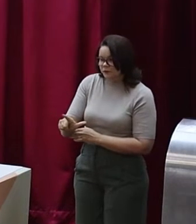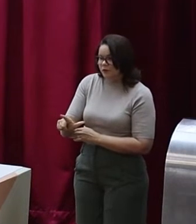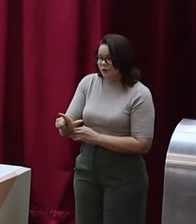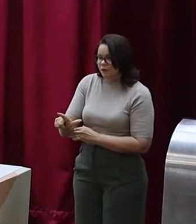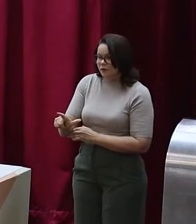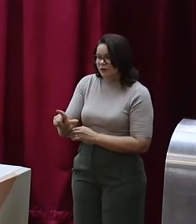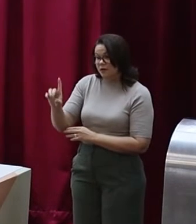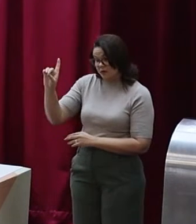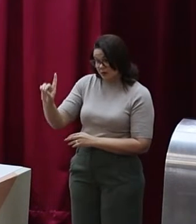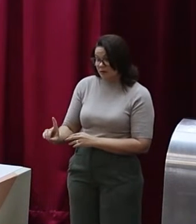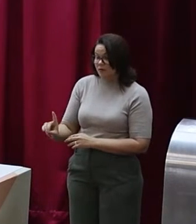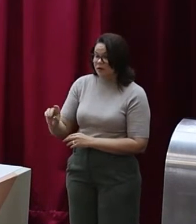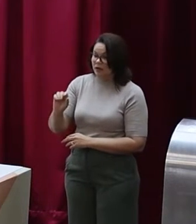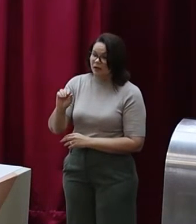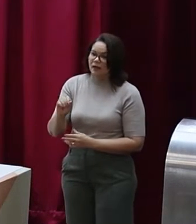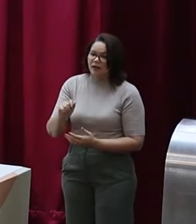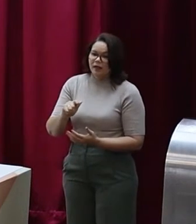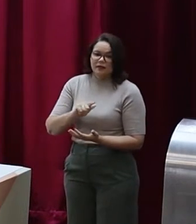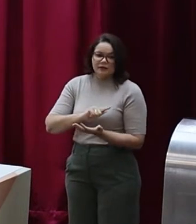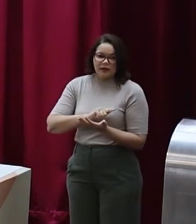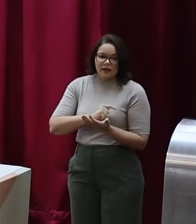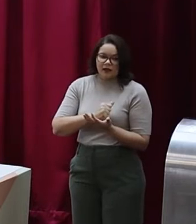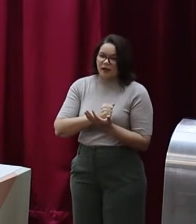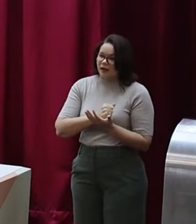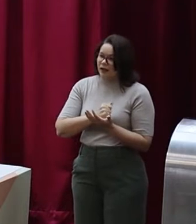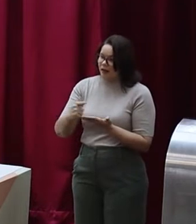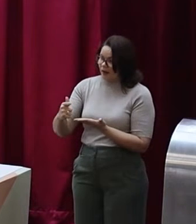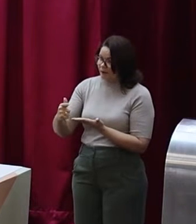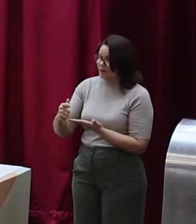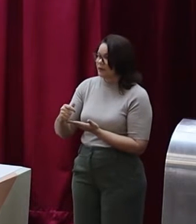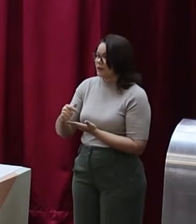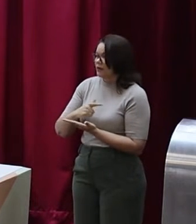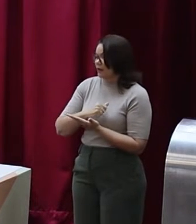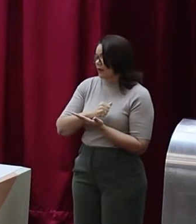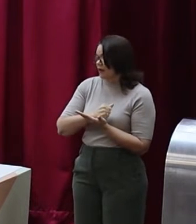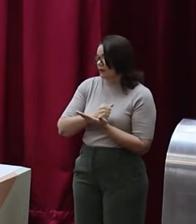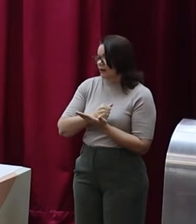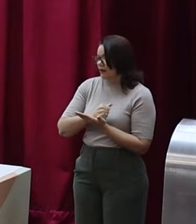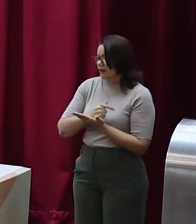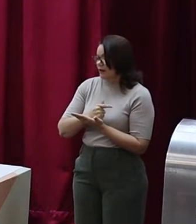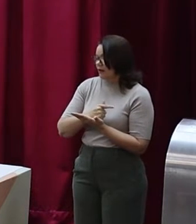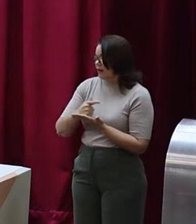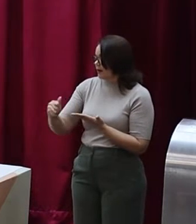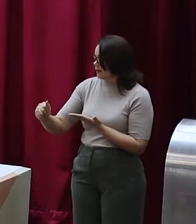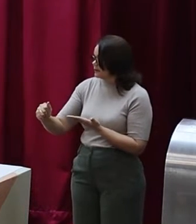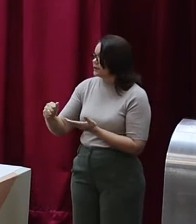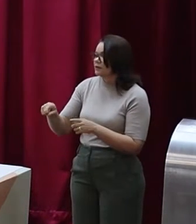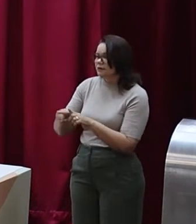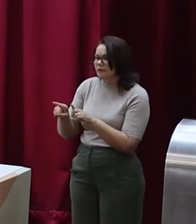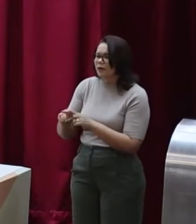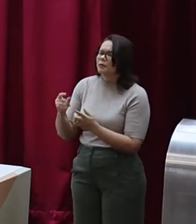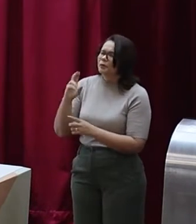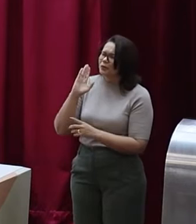a diretoria da ALAB pelo brilhantismo do evento. Já fazia algum tempo que nós aqui em